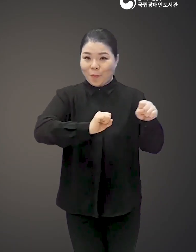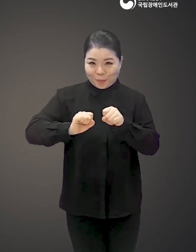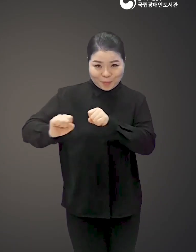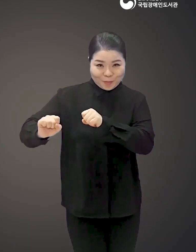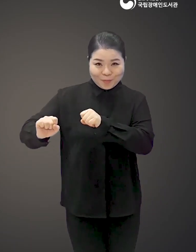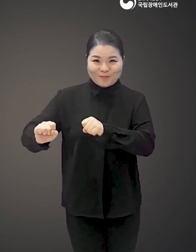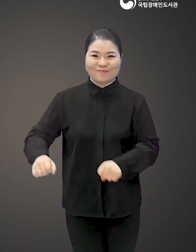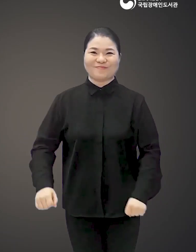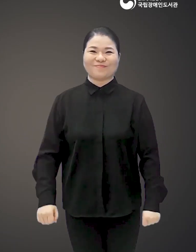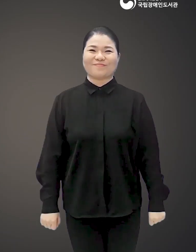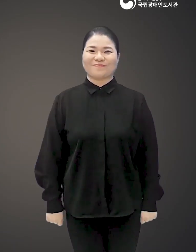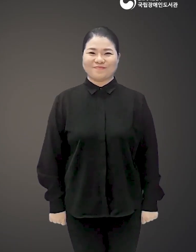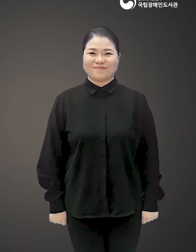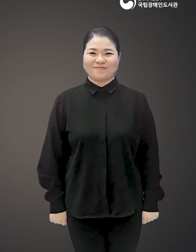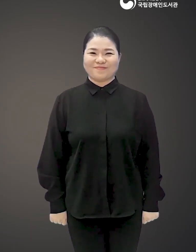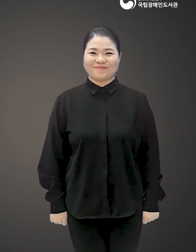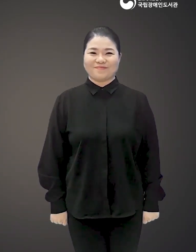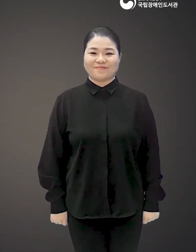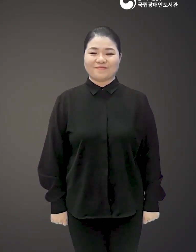나아갈 수 있다.